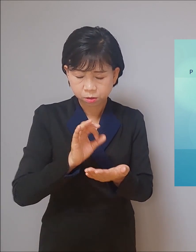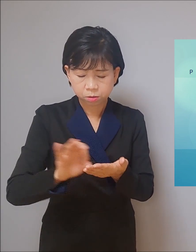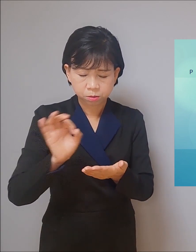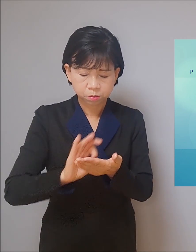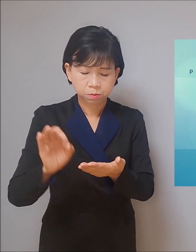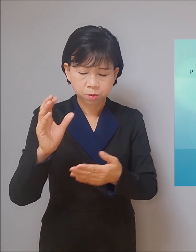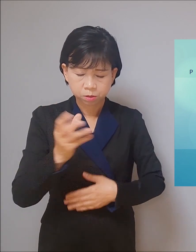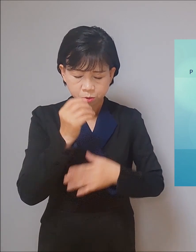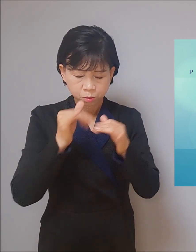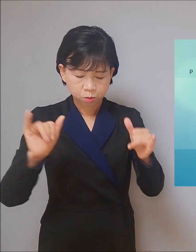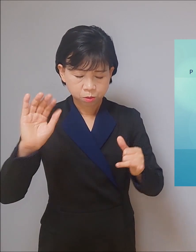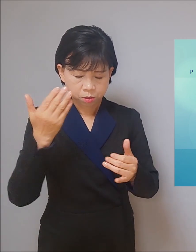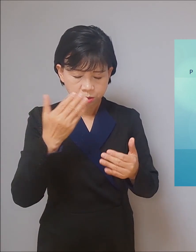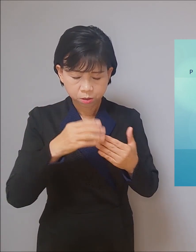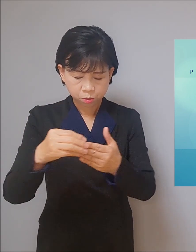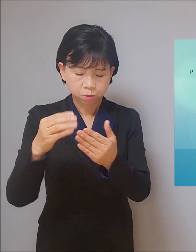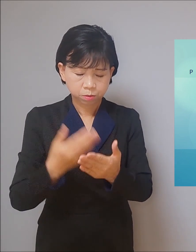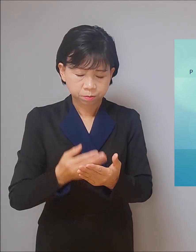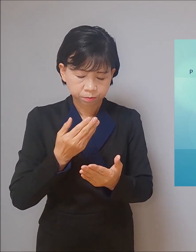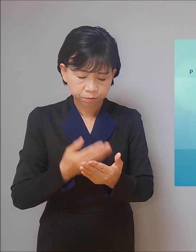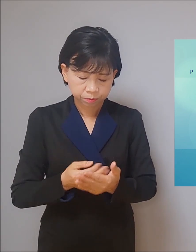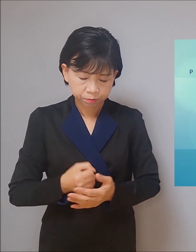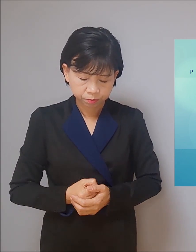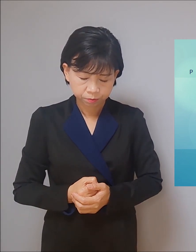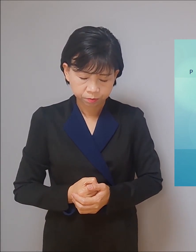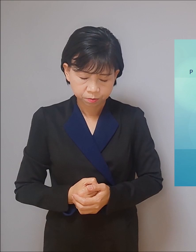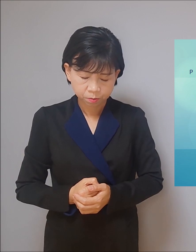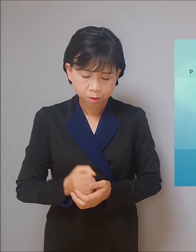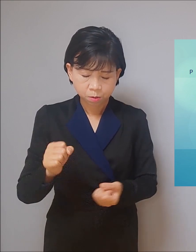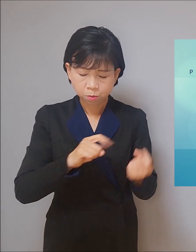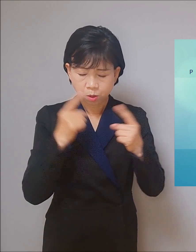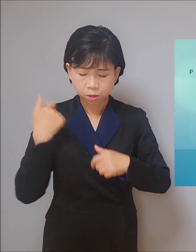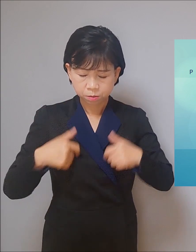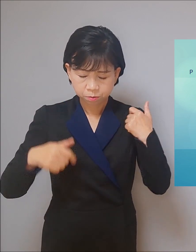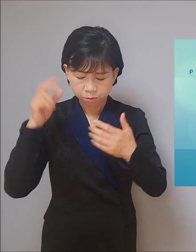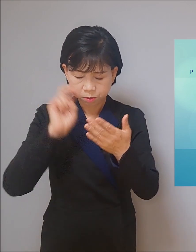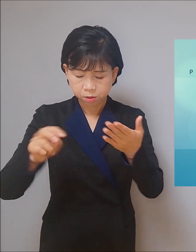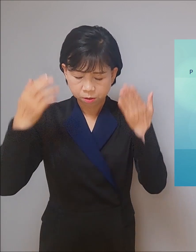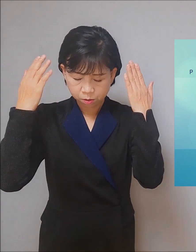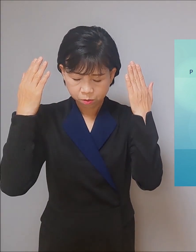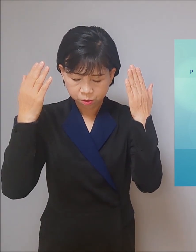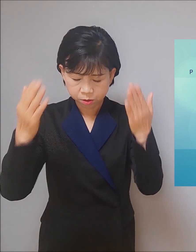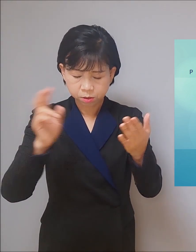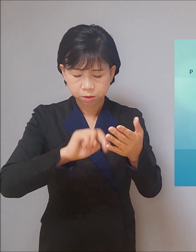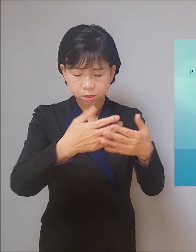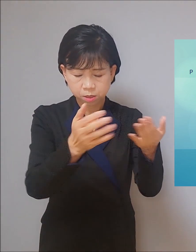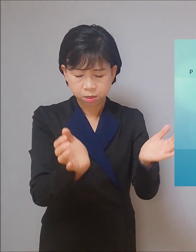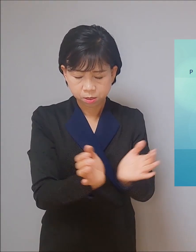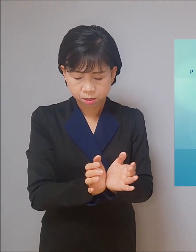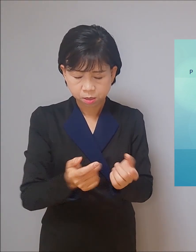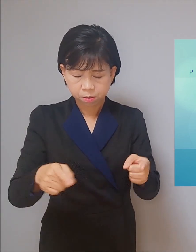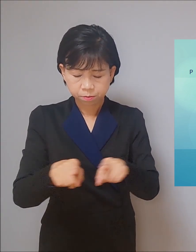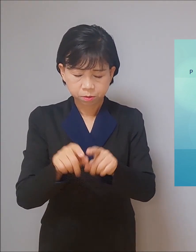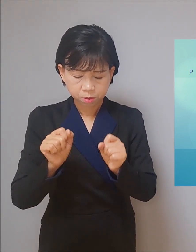있도록 늘 성령님 인도하여 주옵소서. 아멘. 부활의 기쁨을 찬양으로 올려드리는